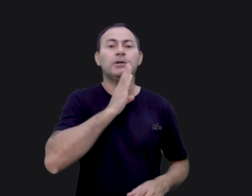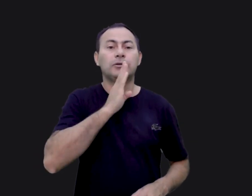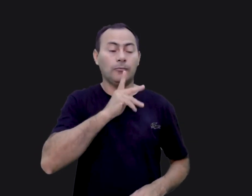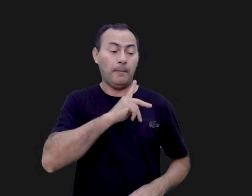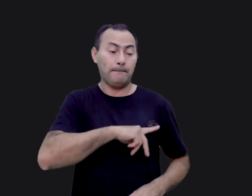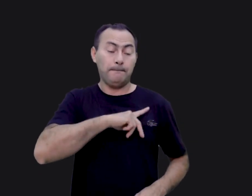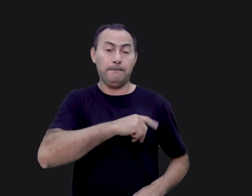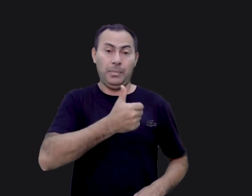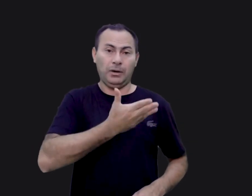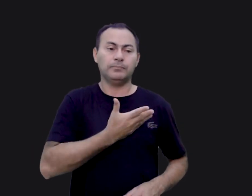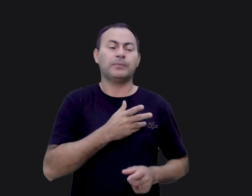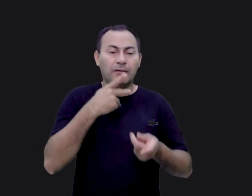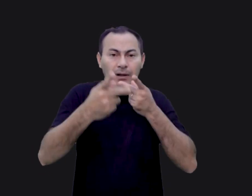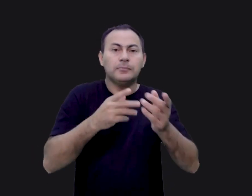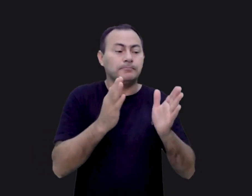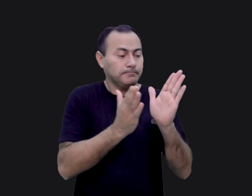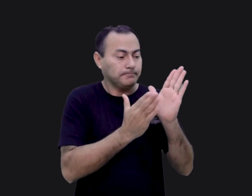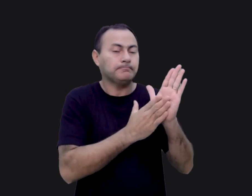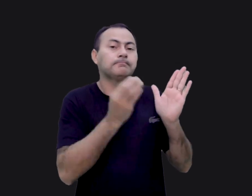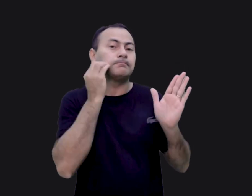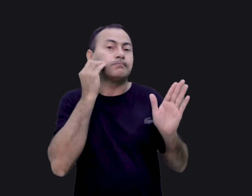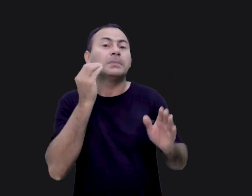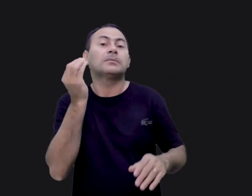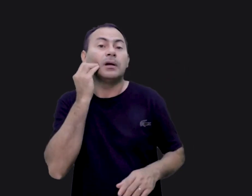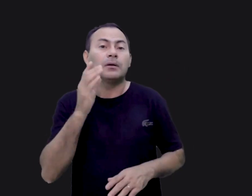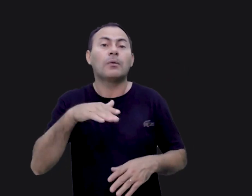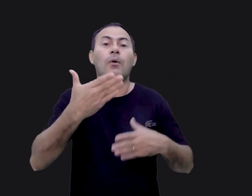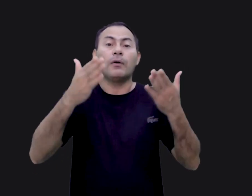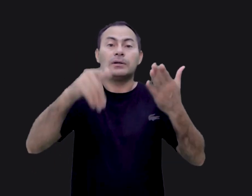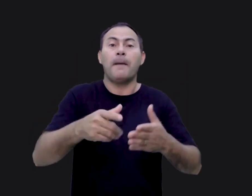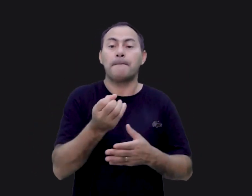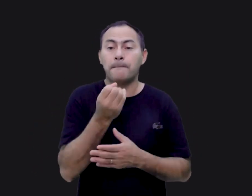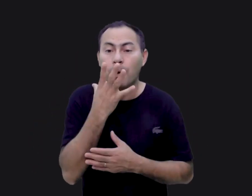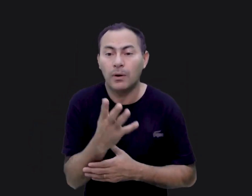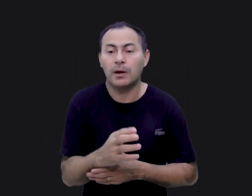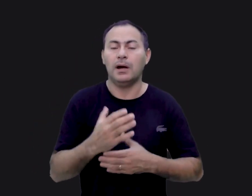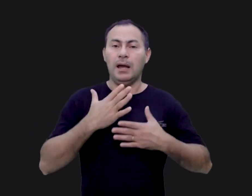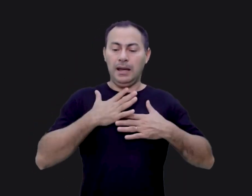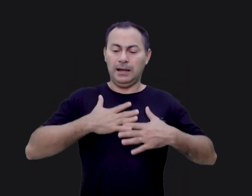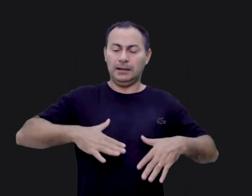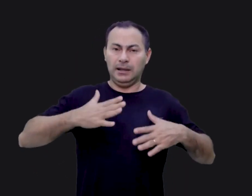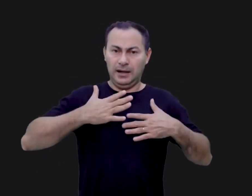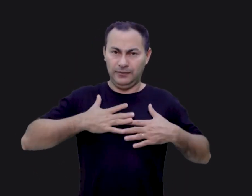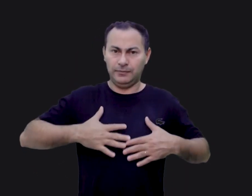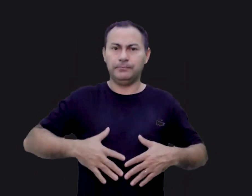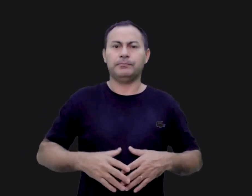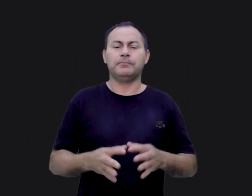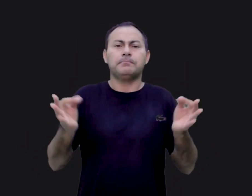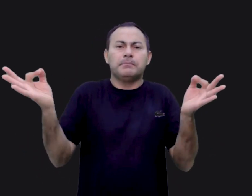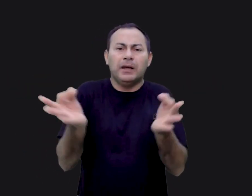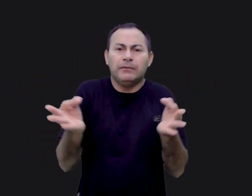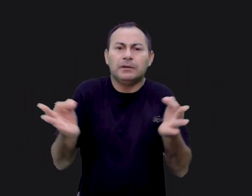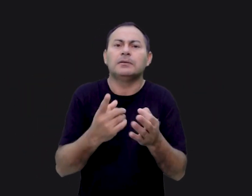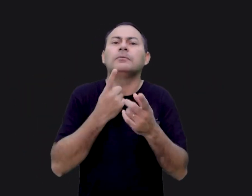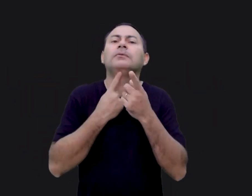Por isso que o apóstolo Paulo enfatiza que devemos provar e experimentar qual seja a boa, agradável e